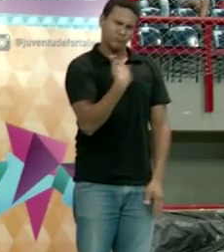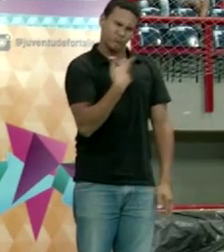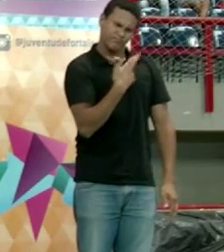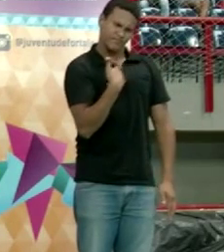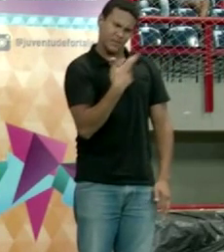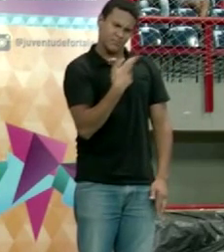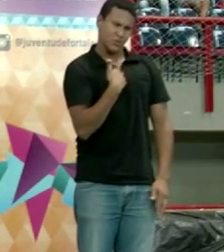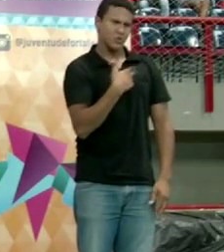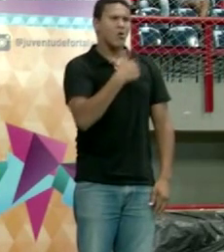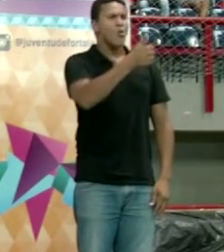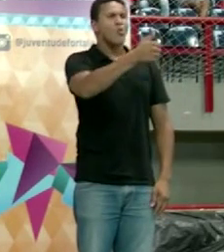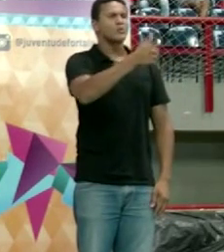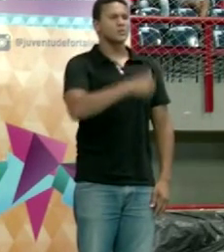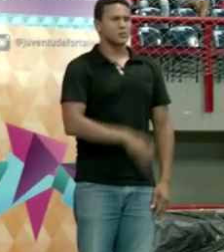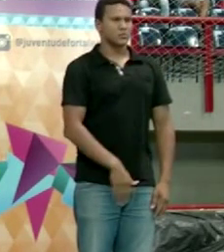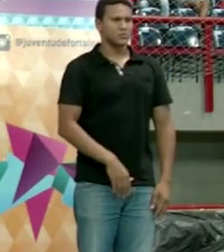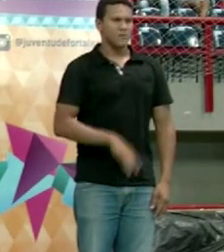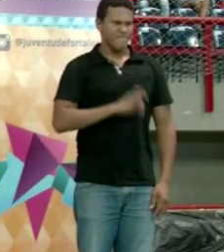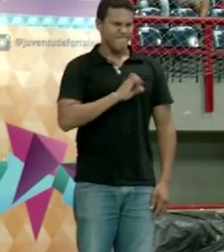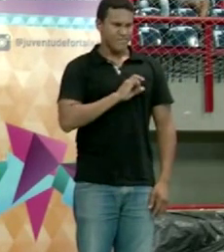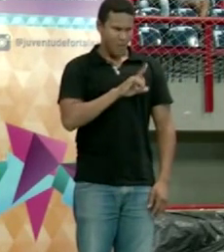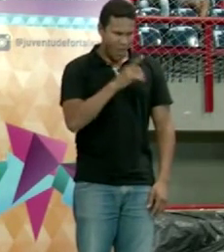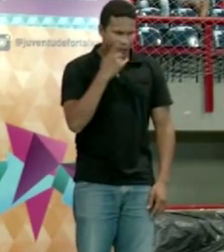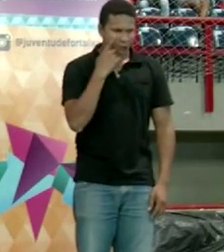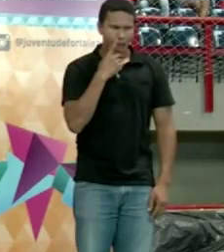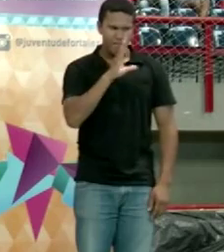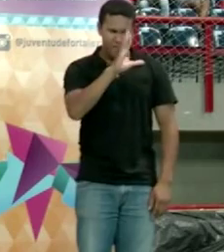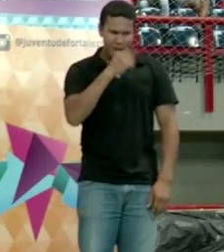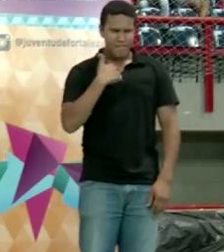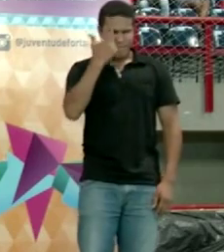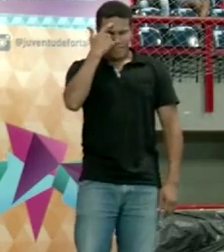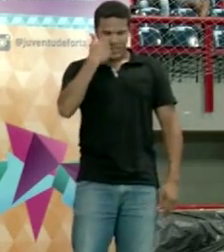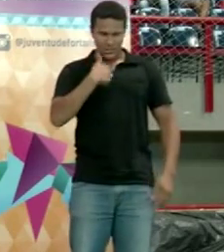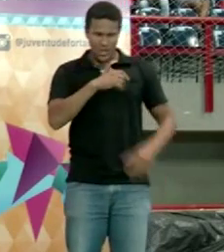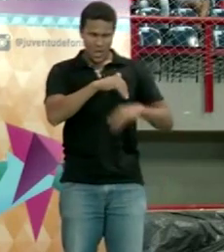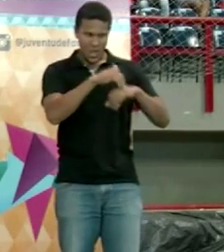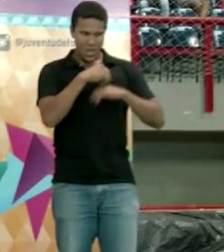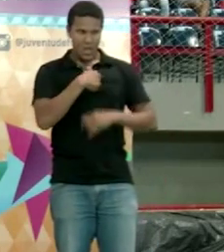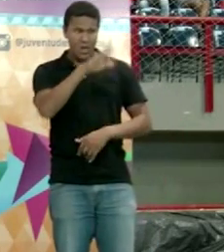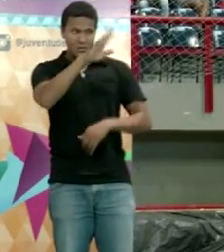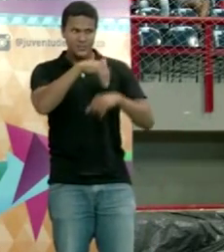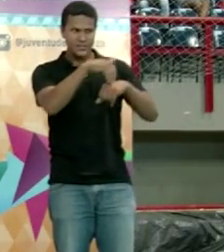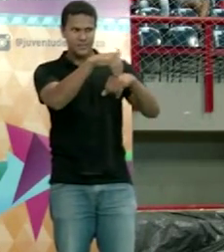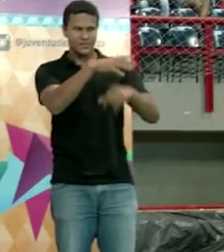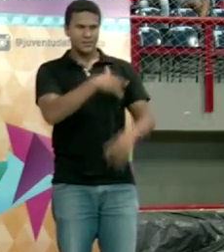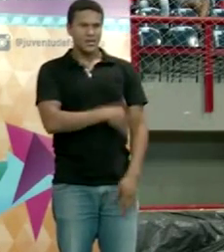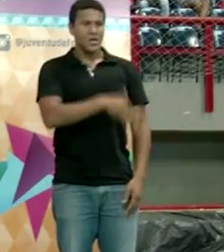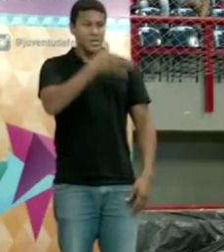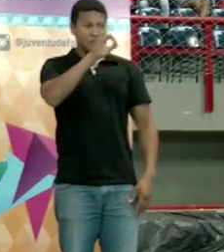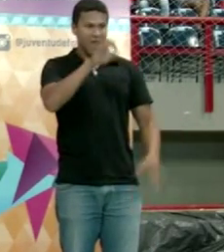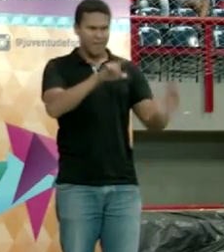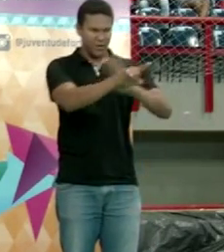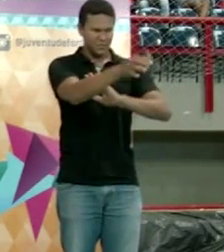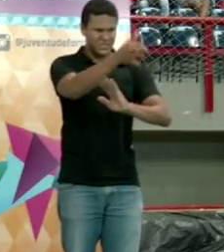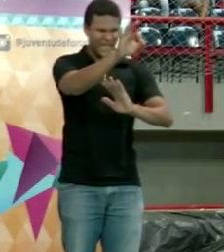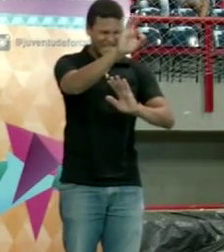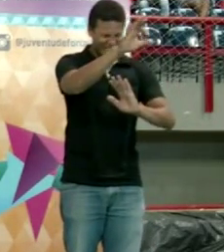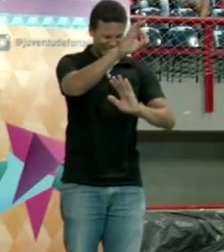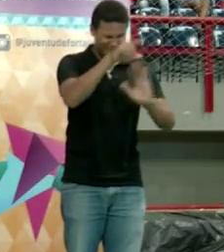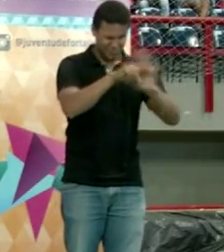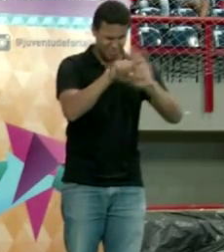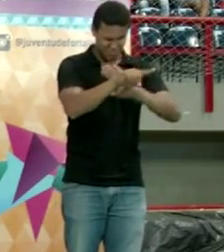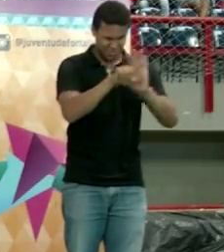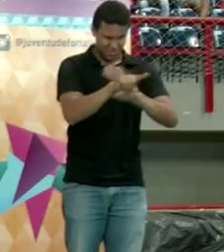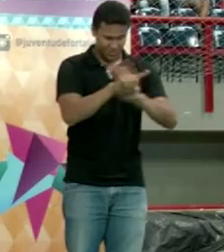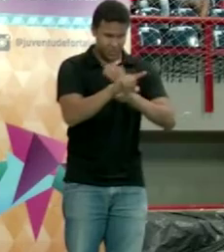11. Diga assim, vou matar esse prof no cansaço. Até você fixar. Se você interagir com a